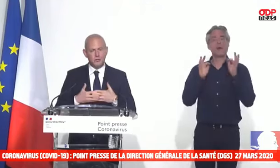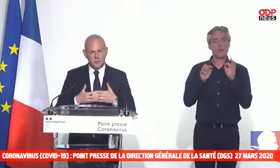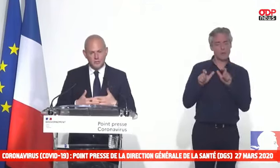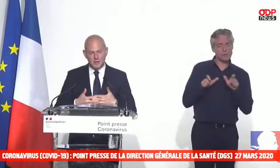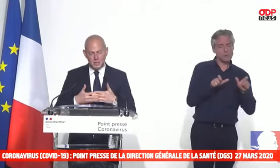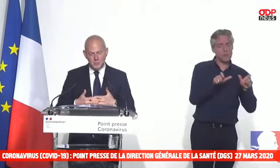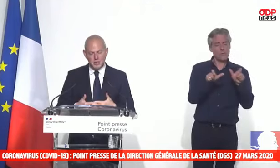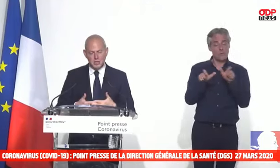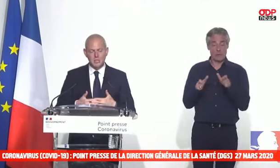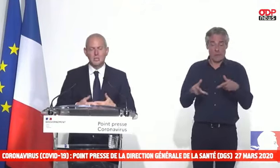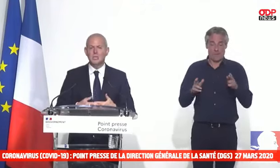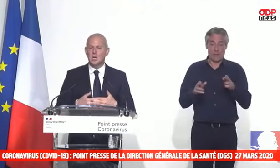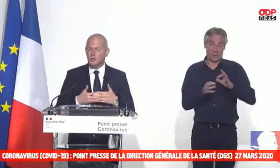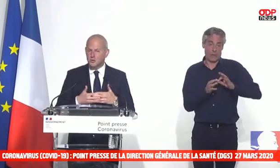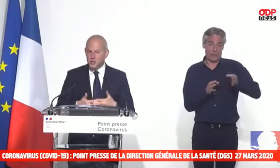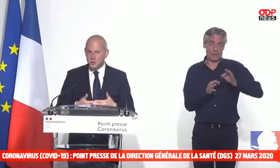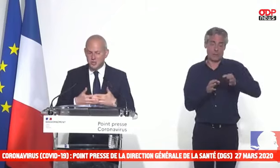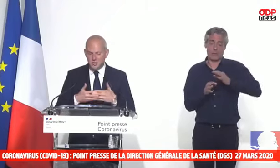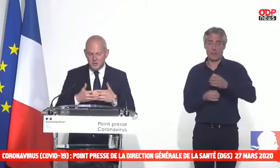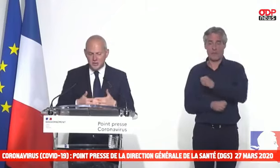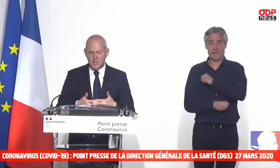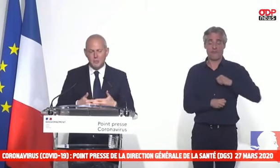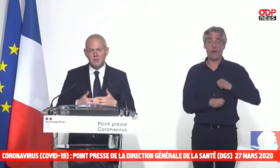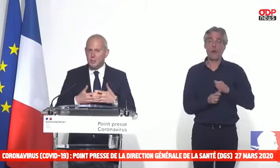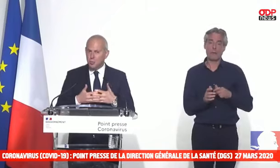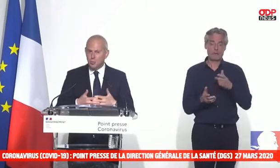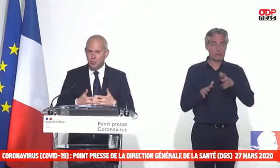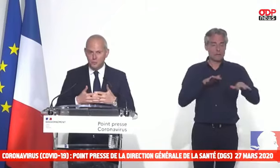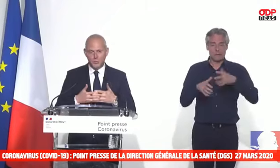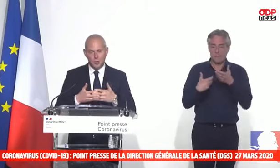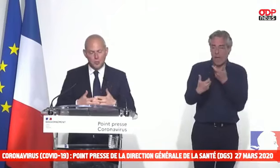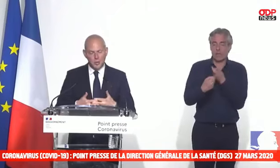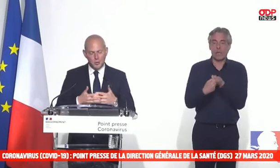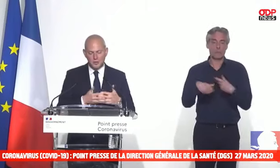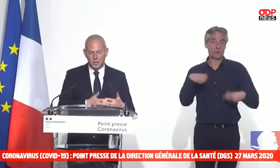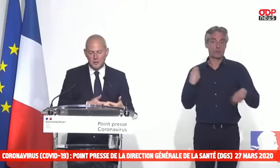surveillance, en cette phase épidémique, le dispositif s'adapte. Il n'est plus